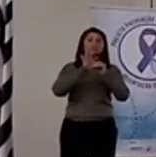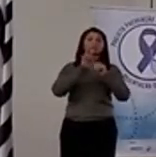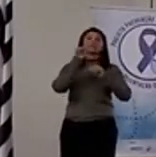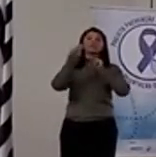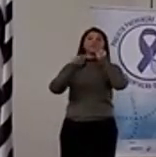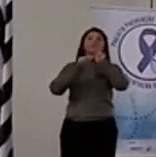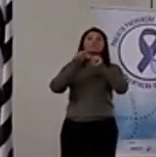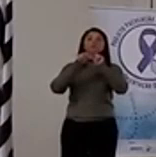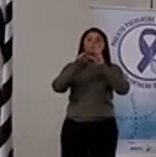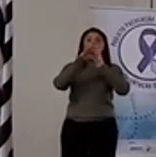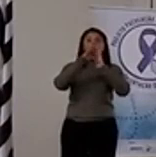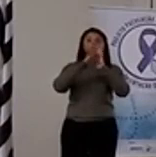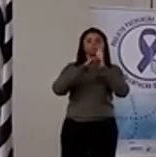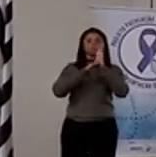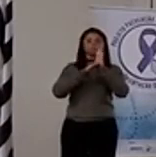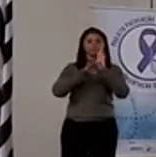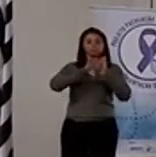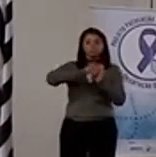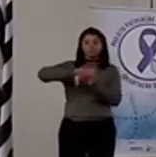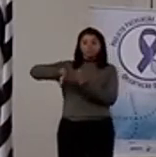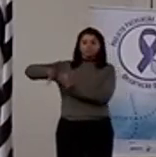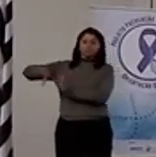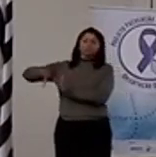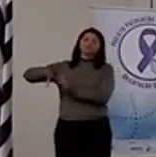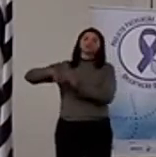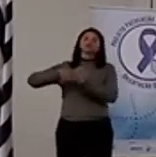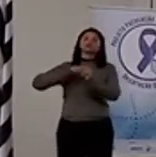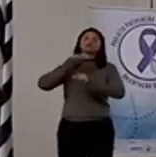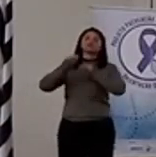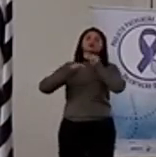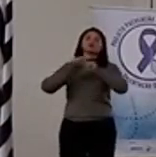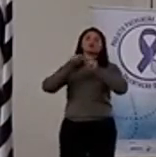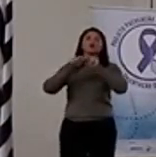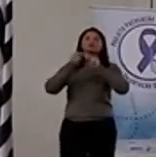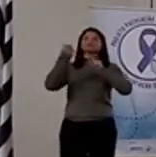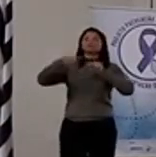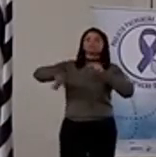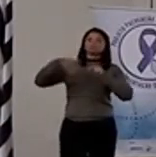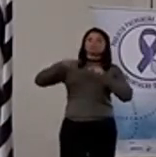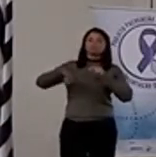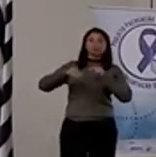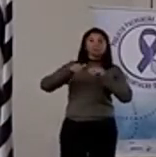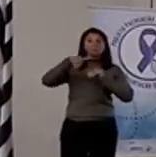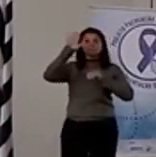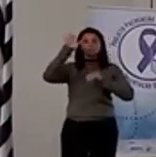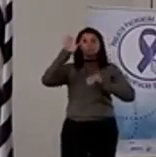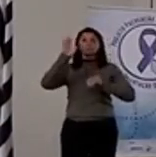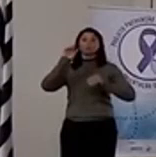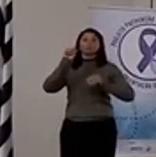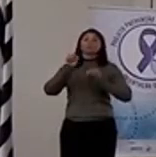que, digamos assim, é independente da fertilização, e é uma etapa que às vezes é cara, aliás, é mais cara que a